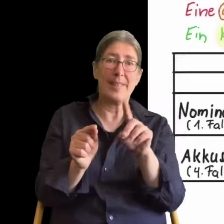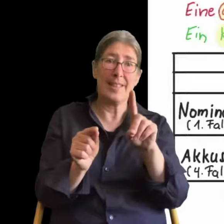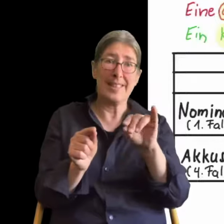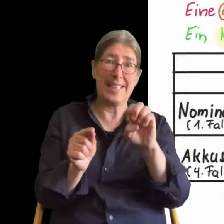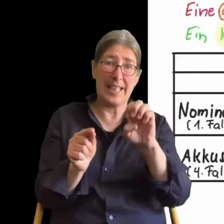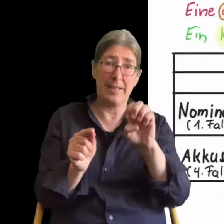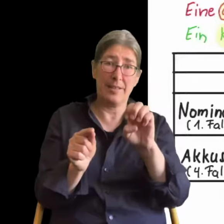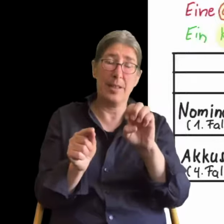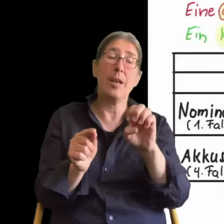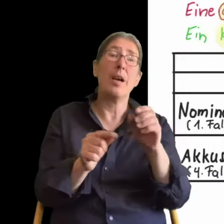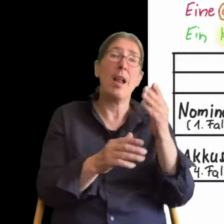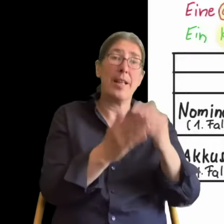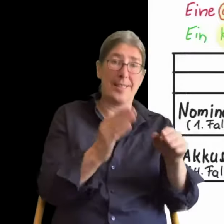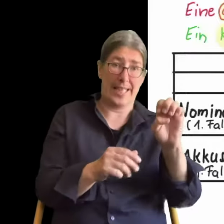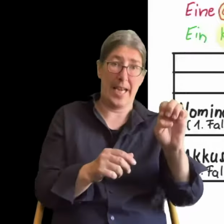Die und die Endung e.